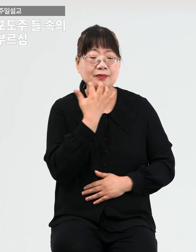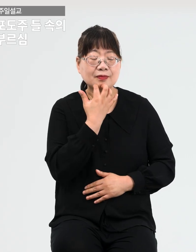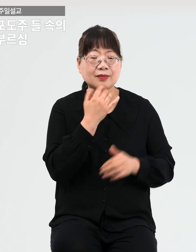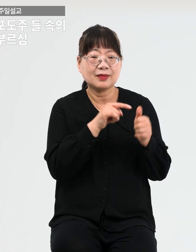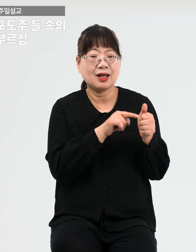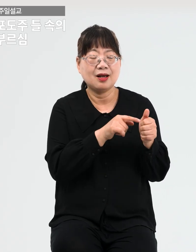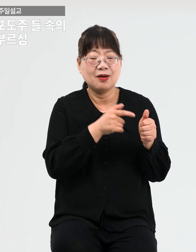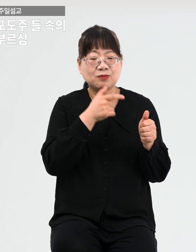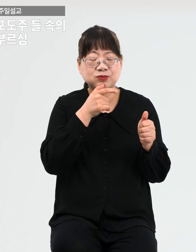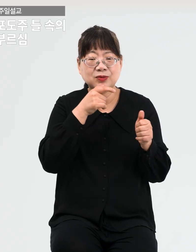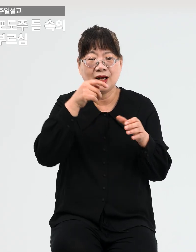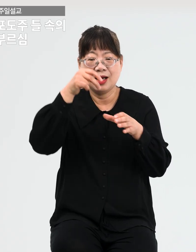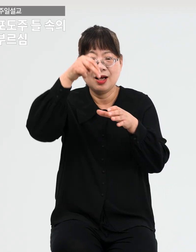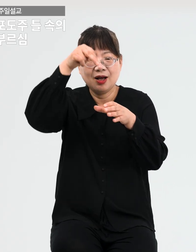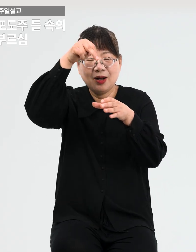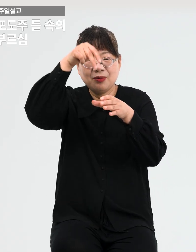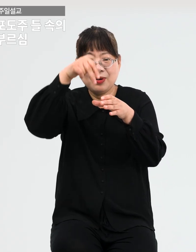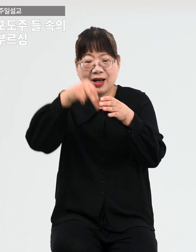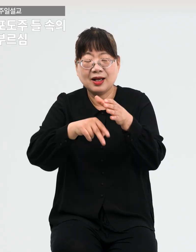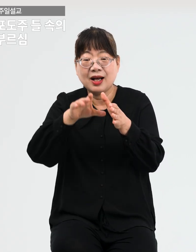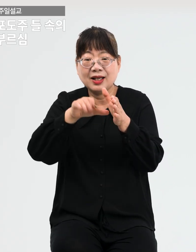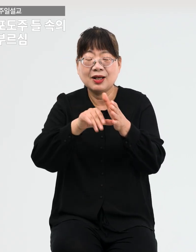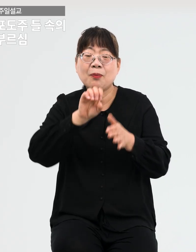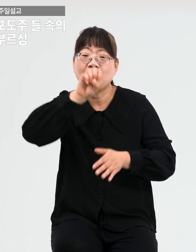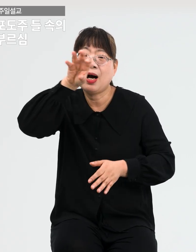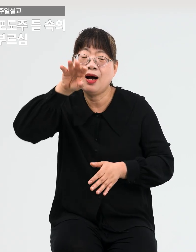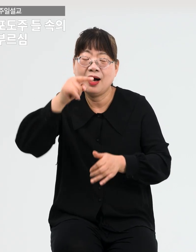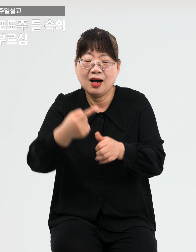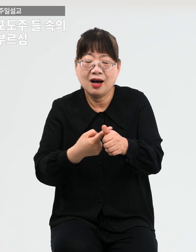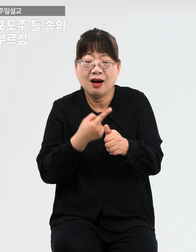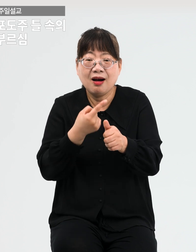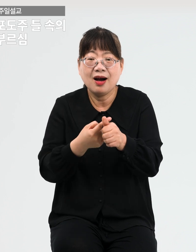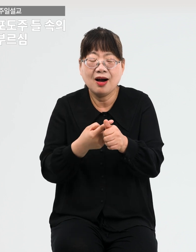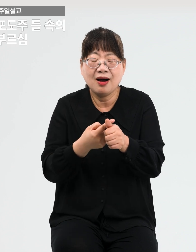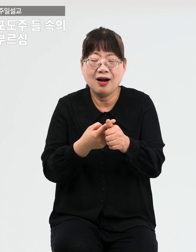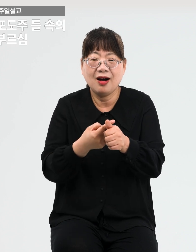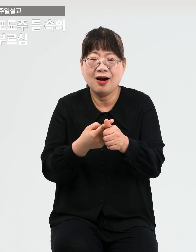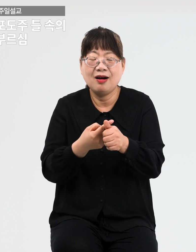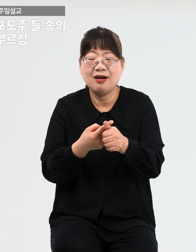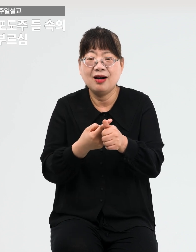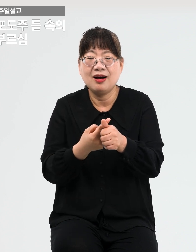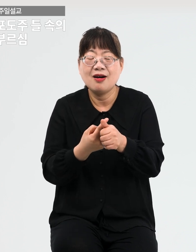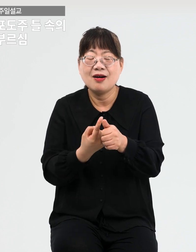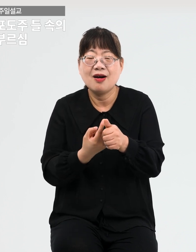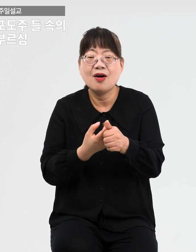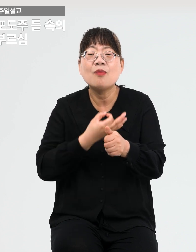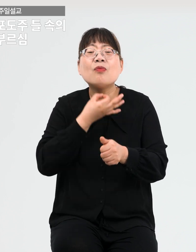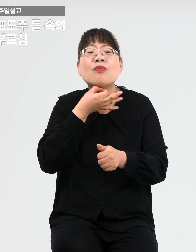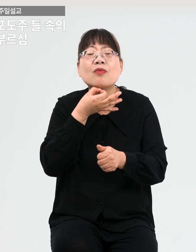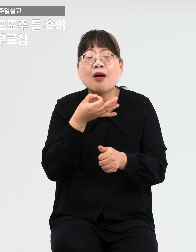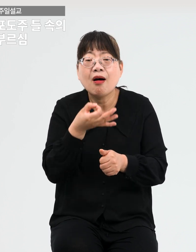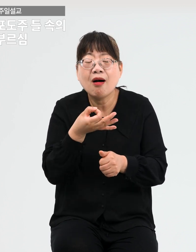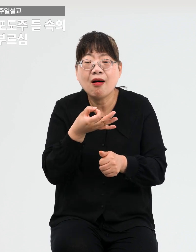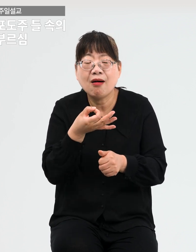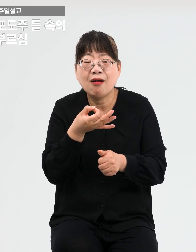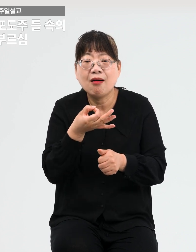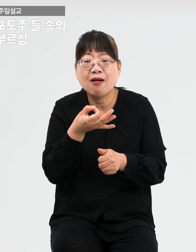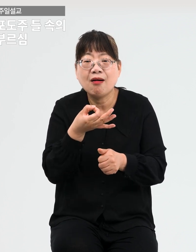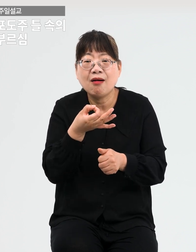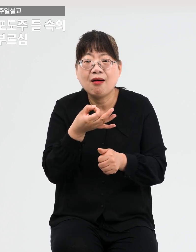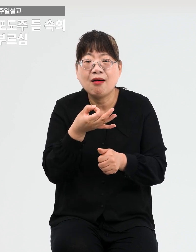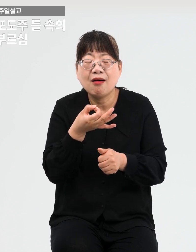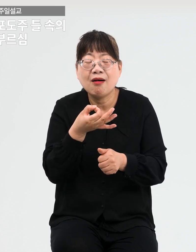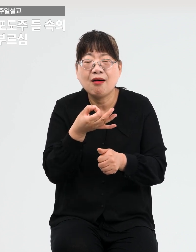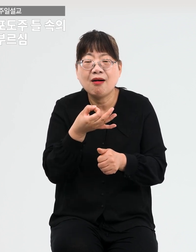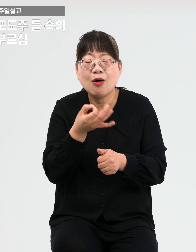베드로가 물에 빠져들어갈 때 했던 자기도 모르게 본성적으로 터쳐나왔던